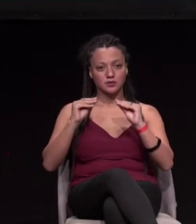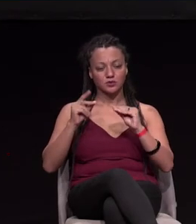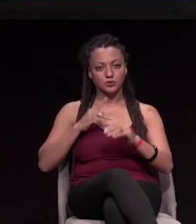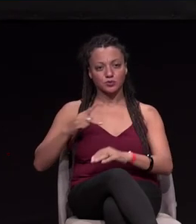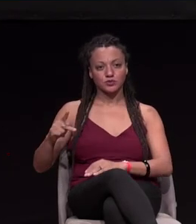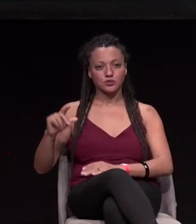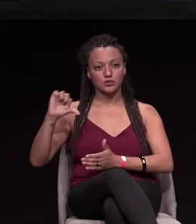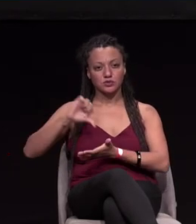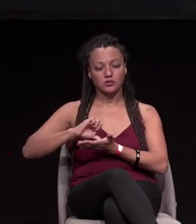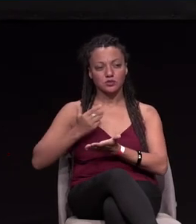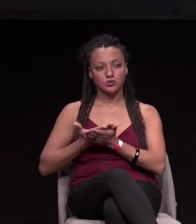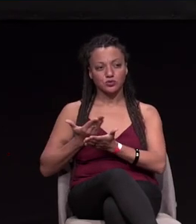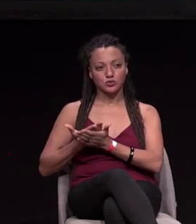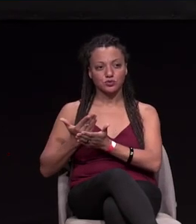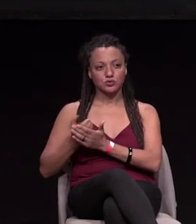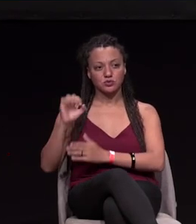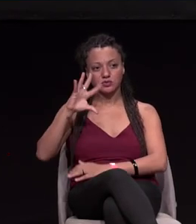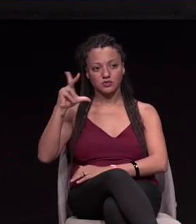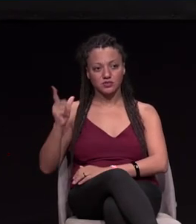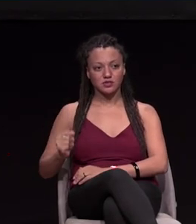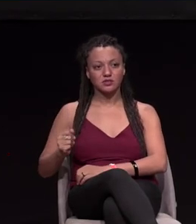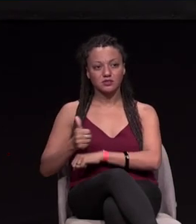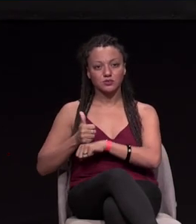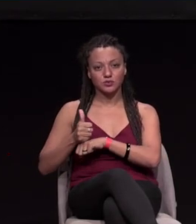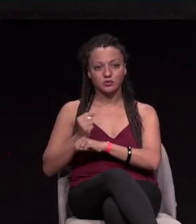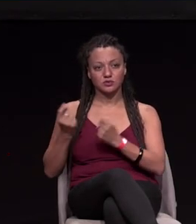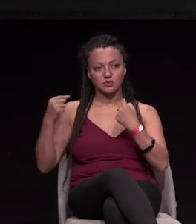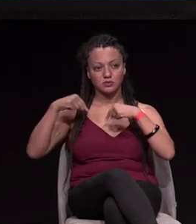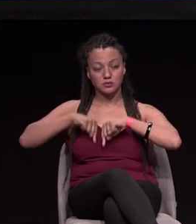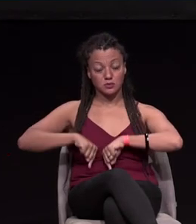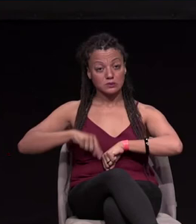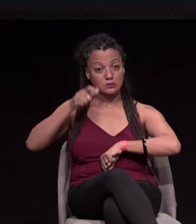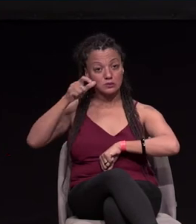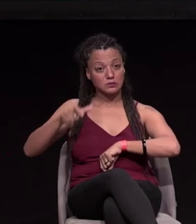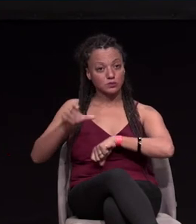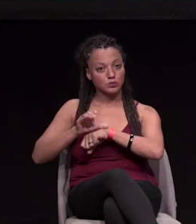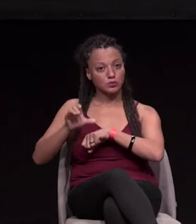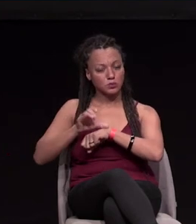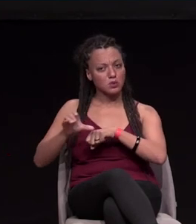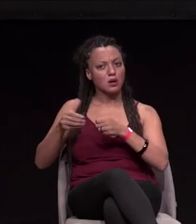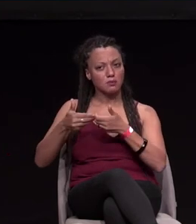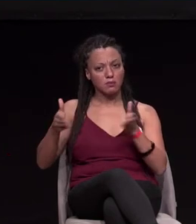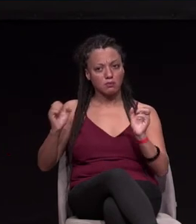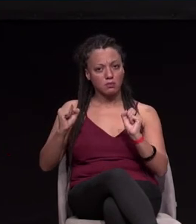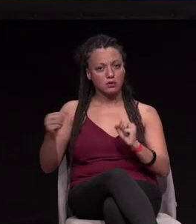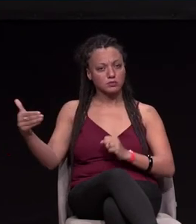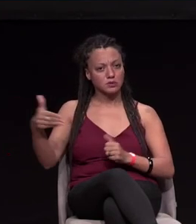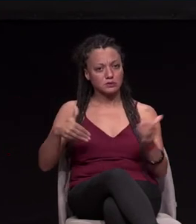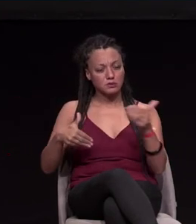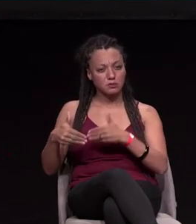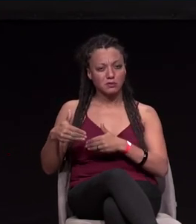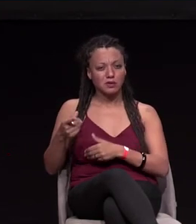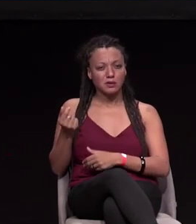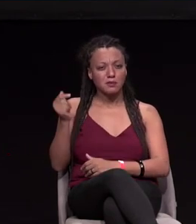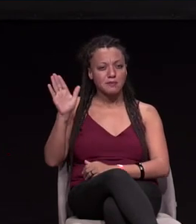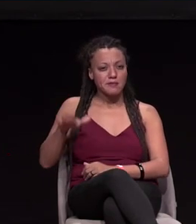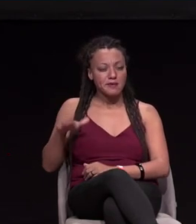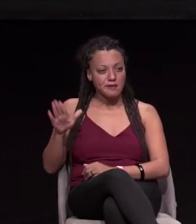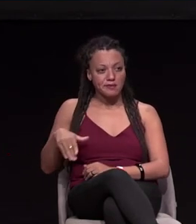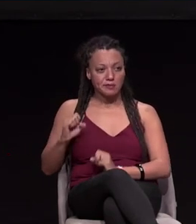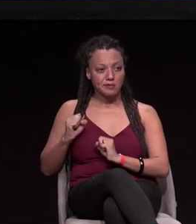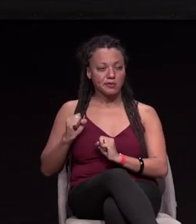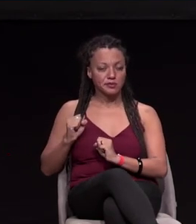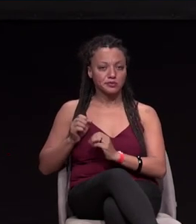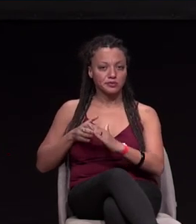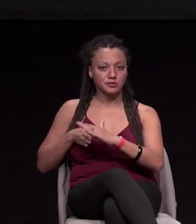da antropologia então também é interessante assim ele aberto baratinho assim acessível tal